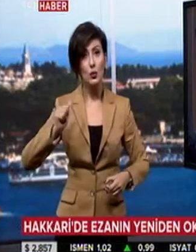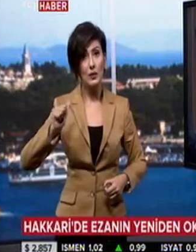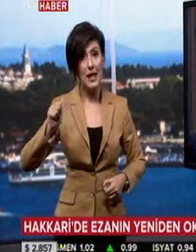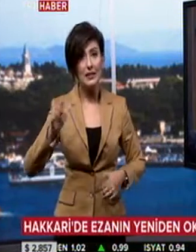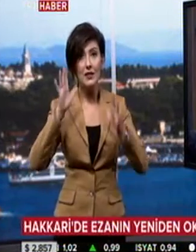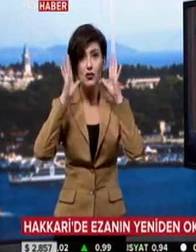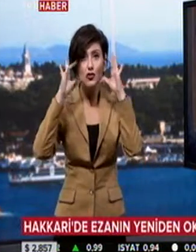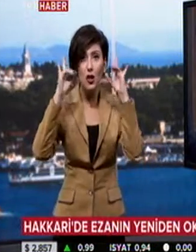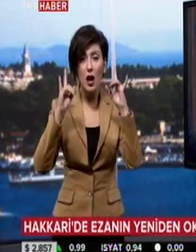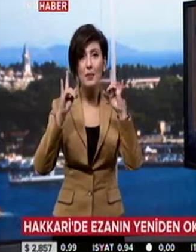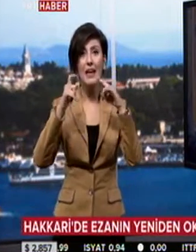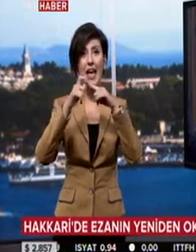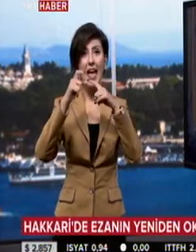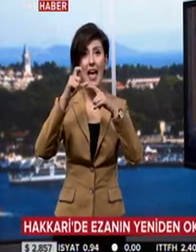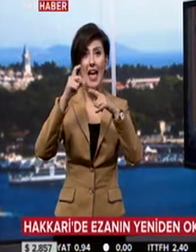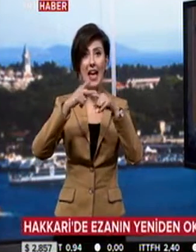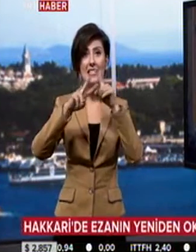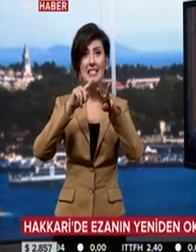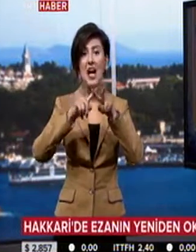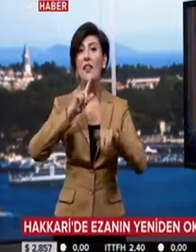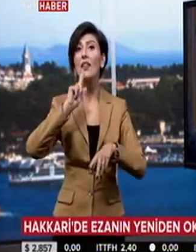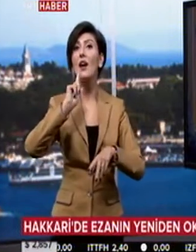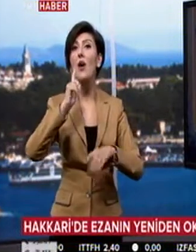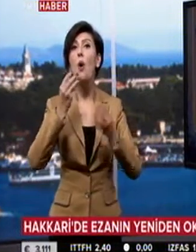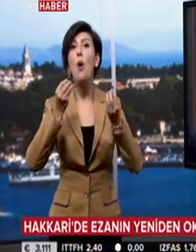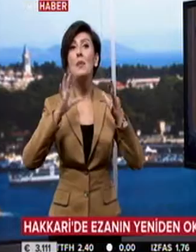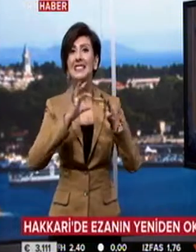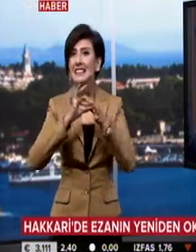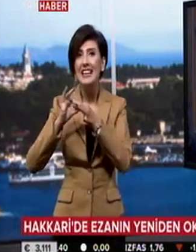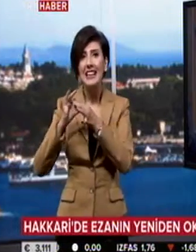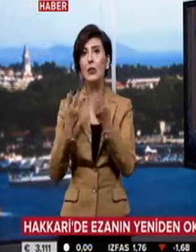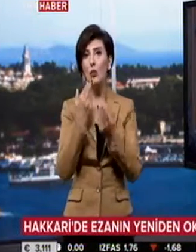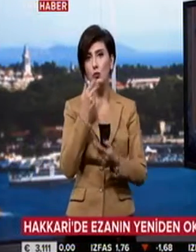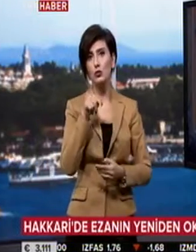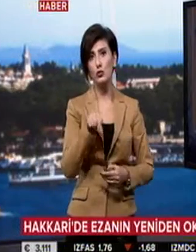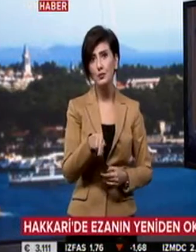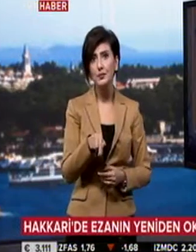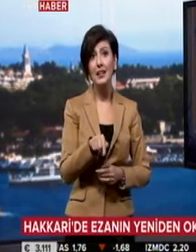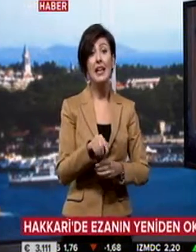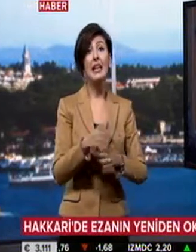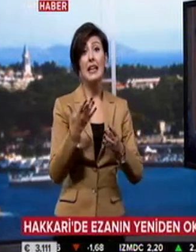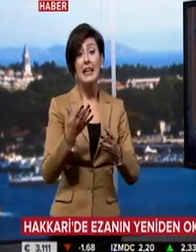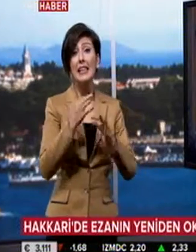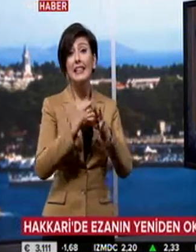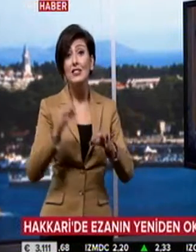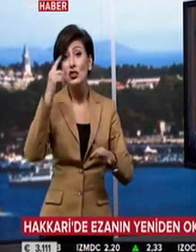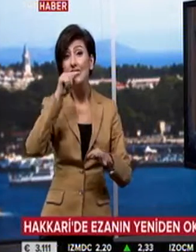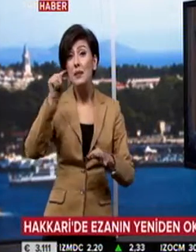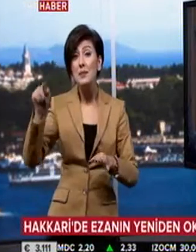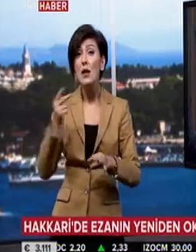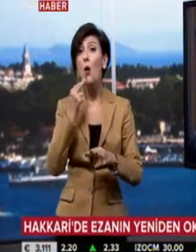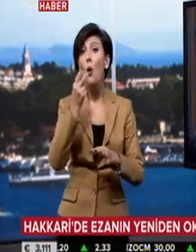günlerde camilerden ezanın okunamamasıyla ilgili konuştu. Görmez, hiç